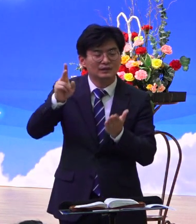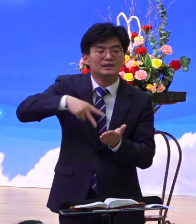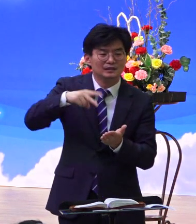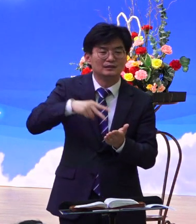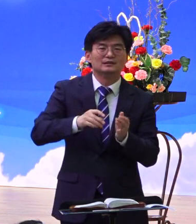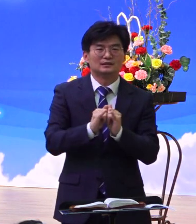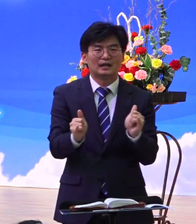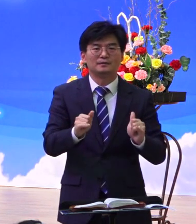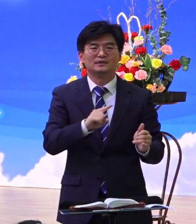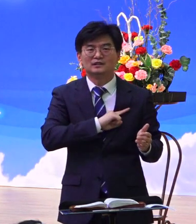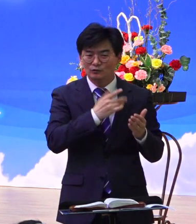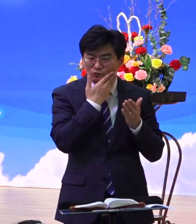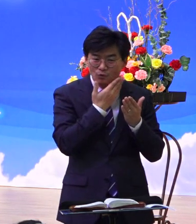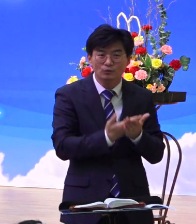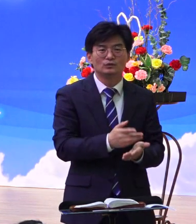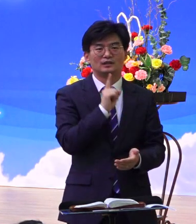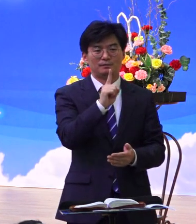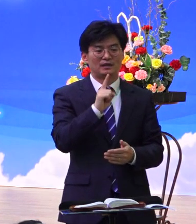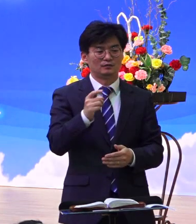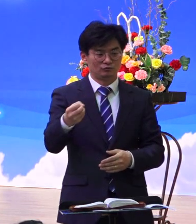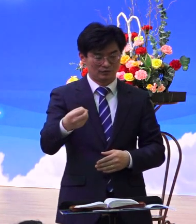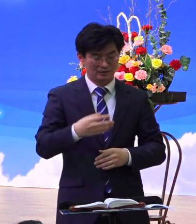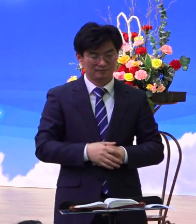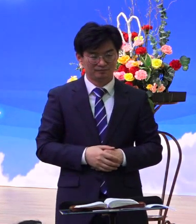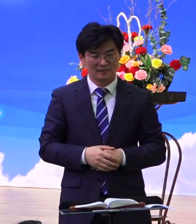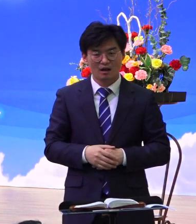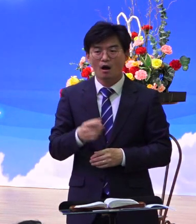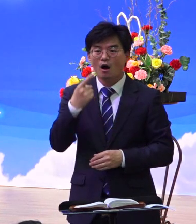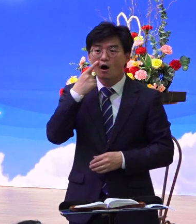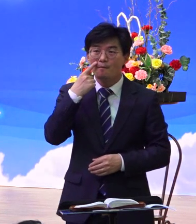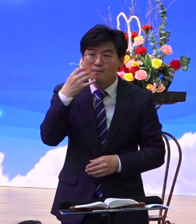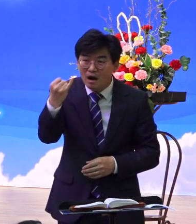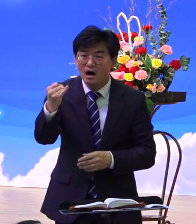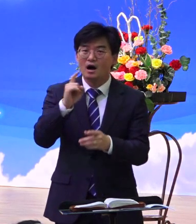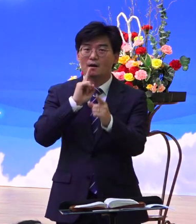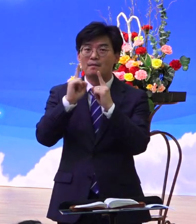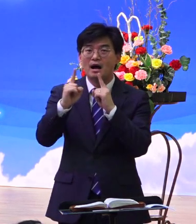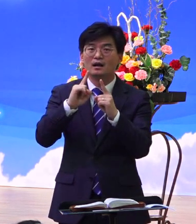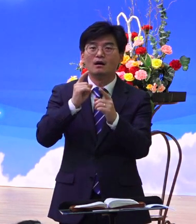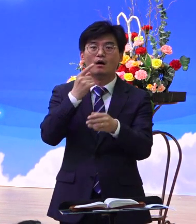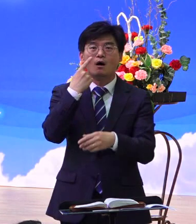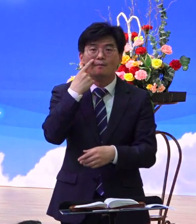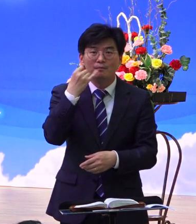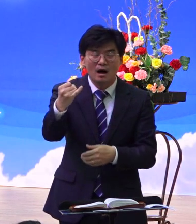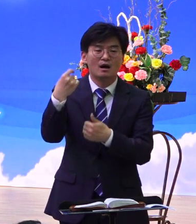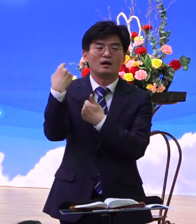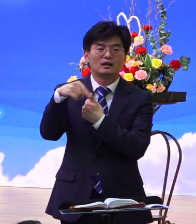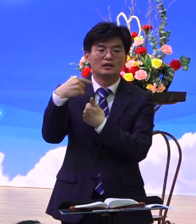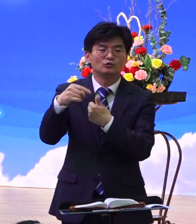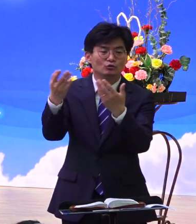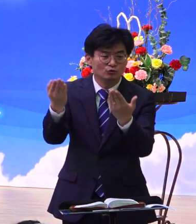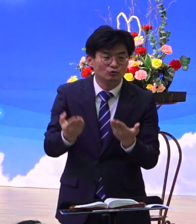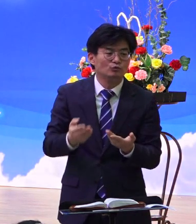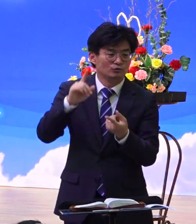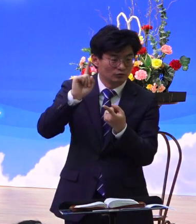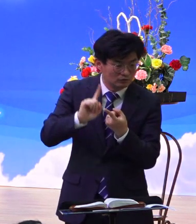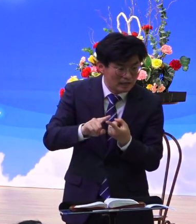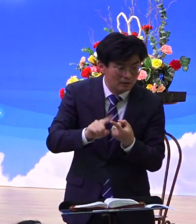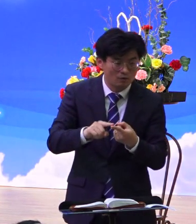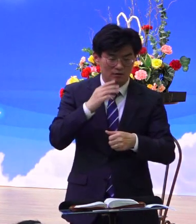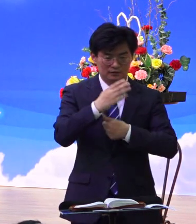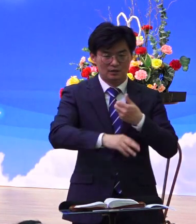읽는 사람이 되어라. 이 유언대로 링컨은 성경 읽기를 즐겨하고 성경을 사랑하는